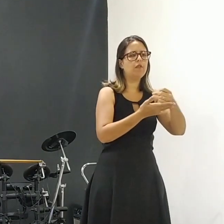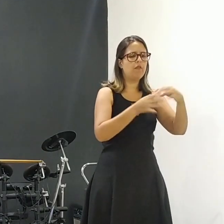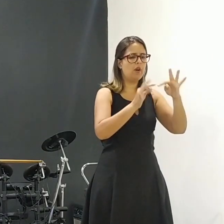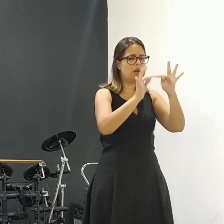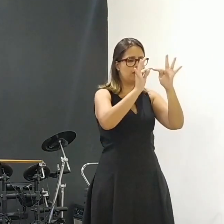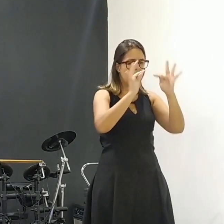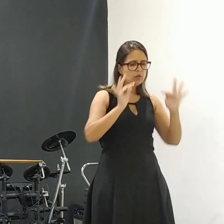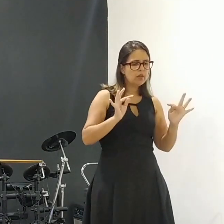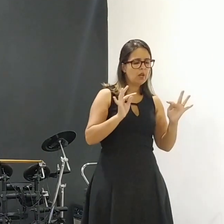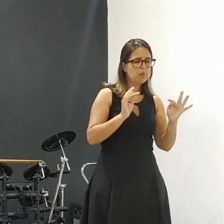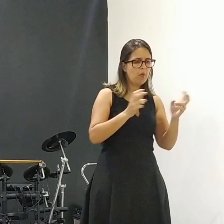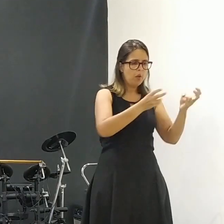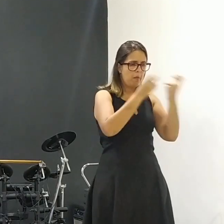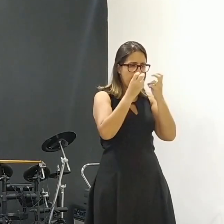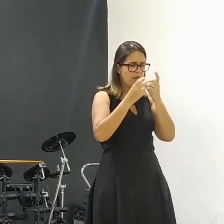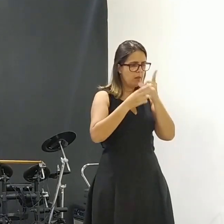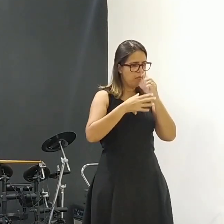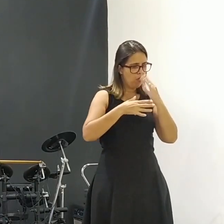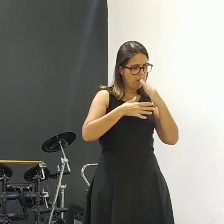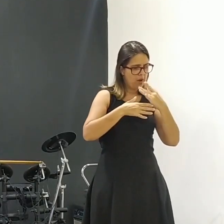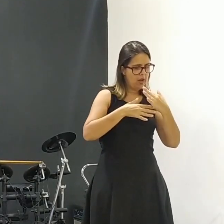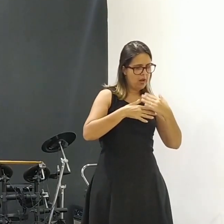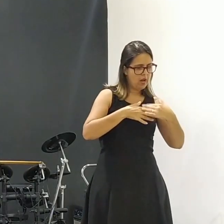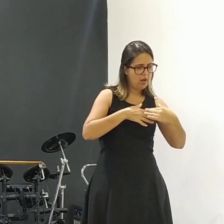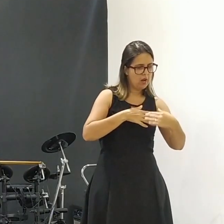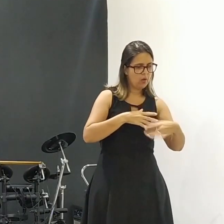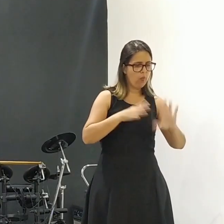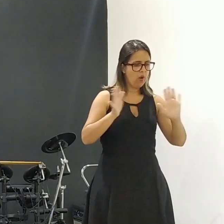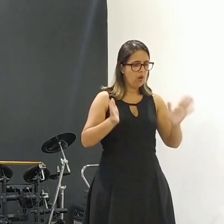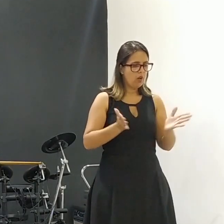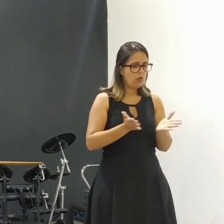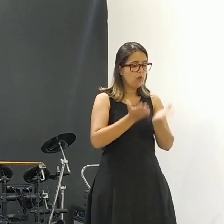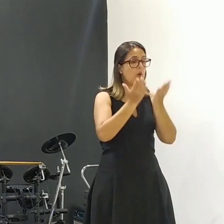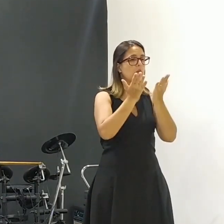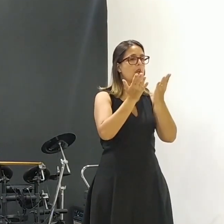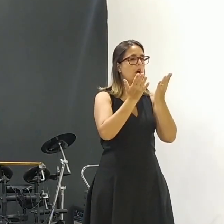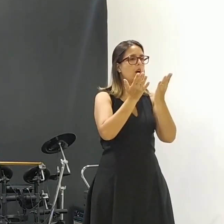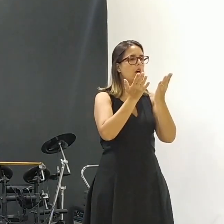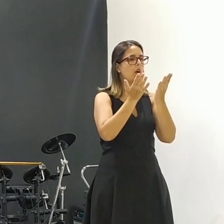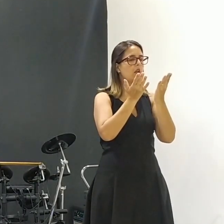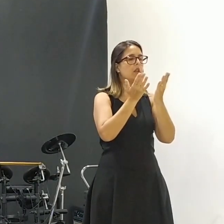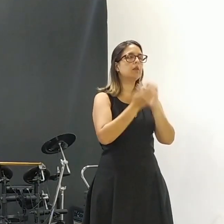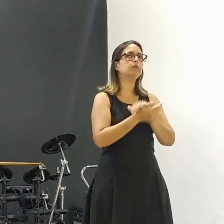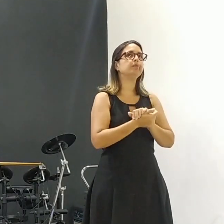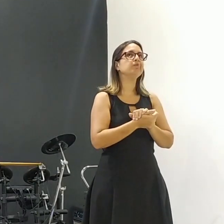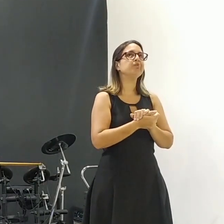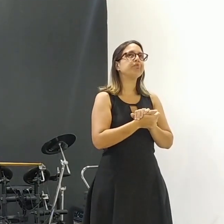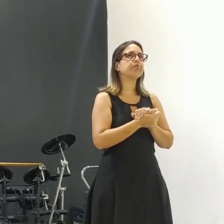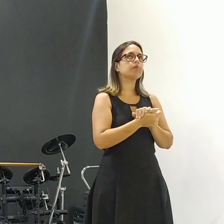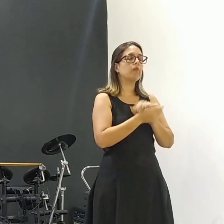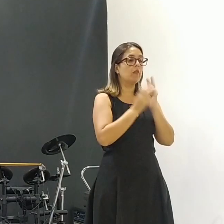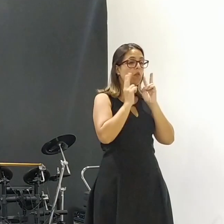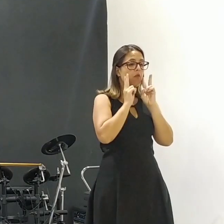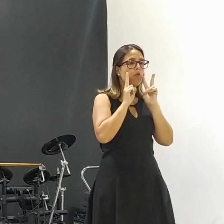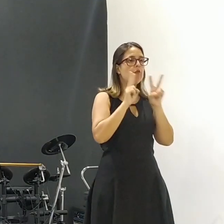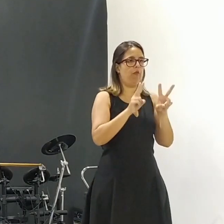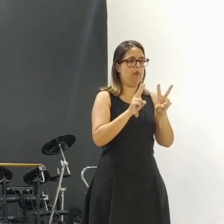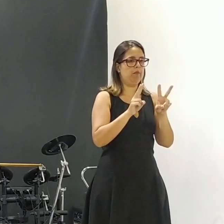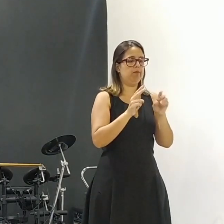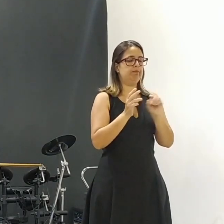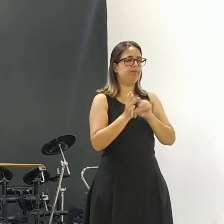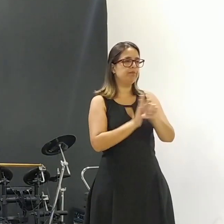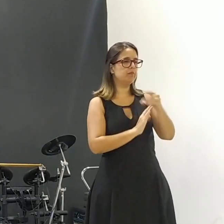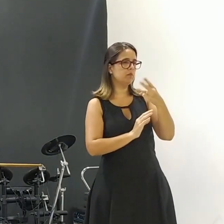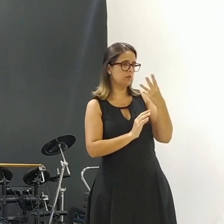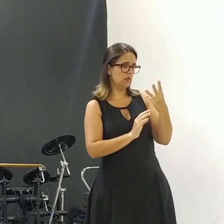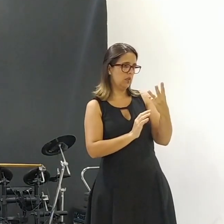uma torrente de água que saía do altar de Deus, uma visão que foi dada para ele. No versículo 3,